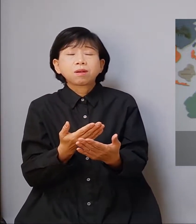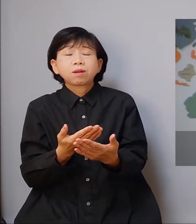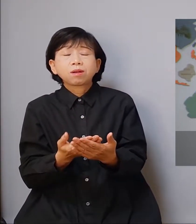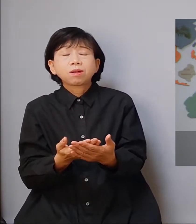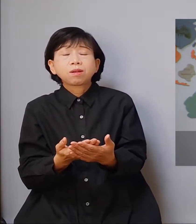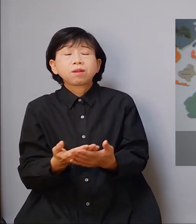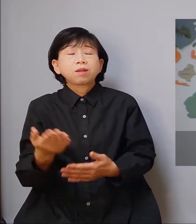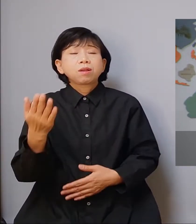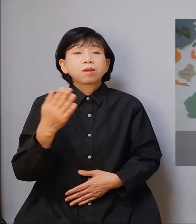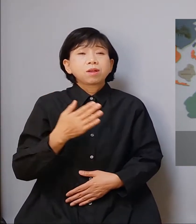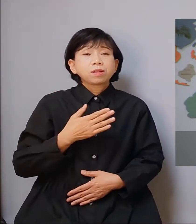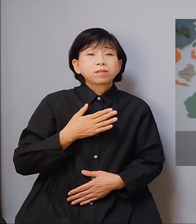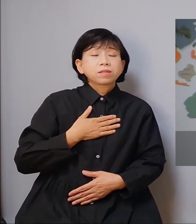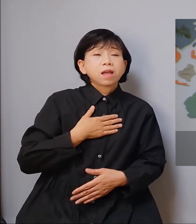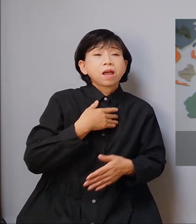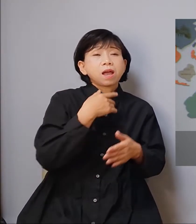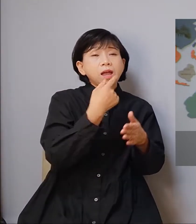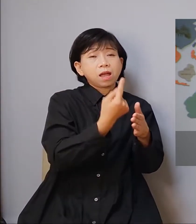하소서.